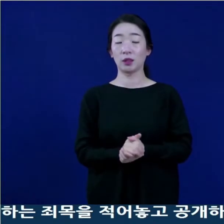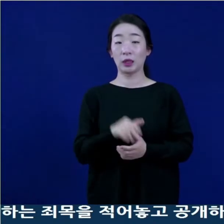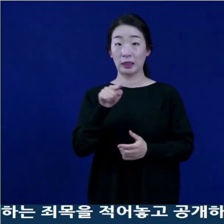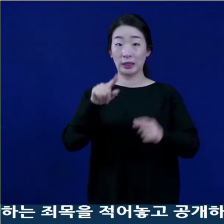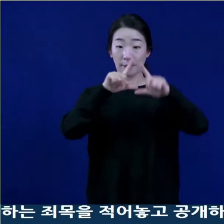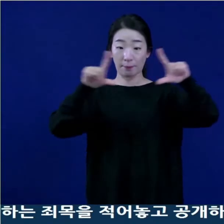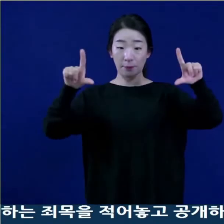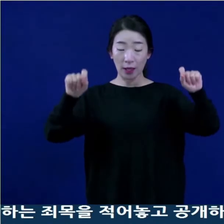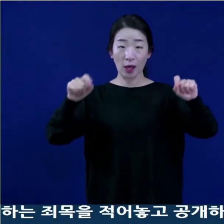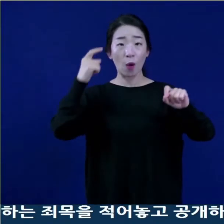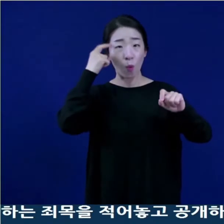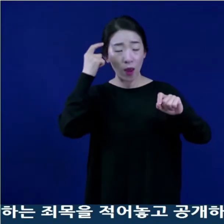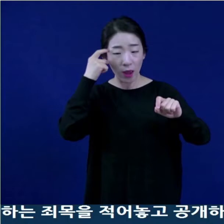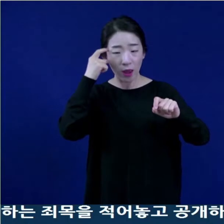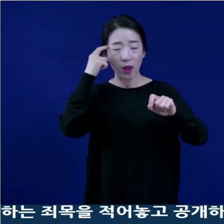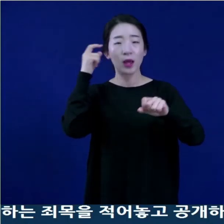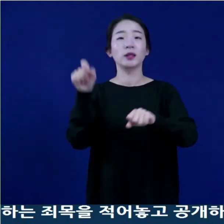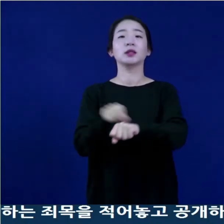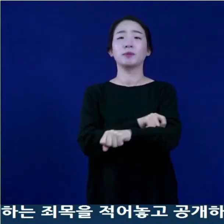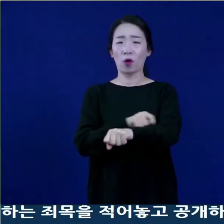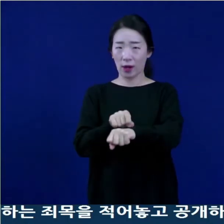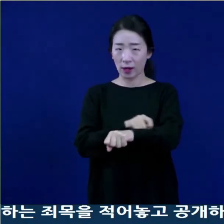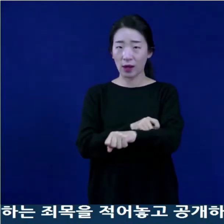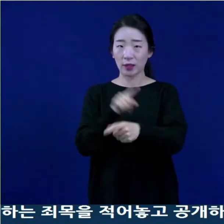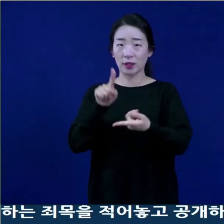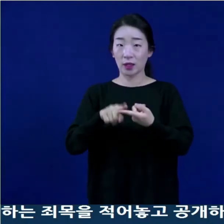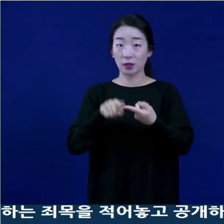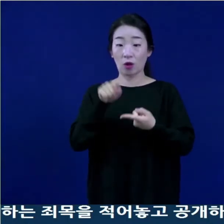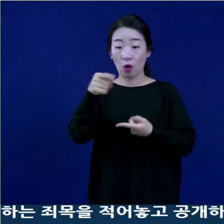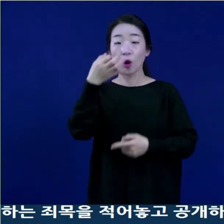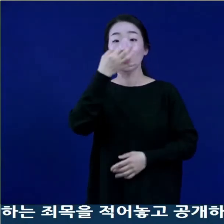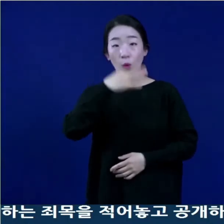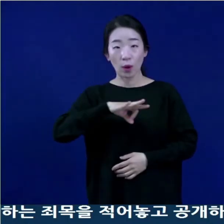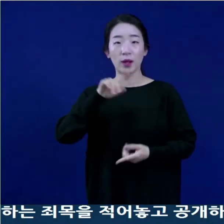왜 이례적인가를 살펴본 다음에 이 패의 효과